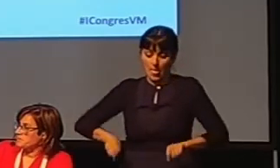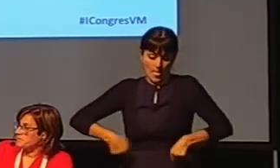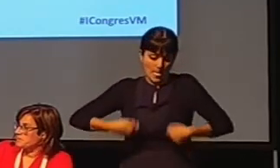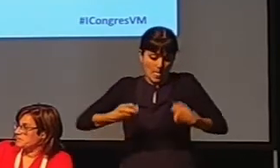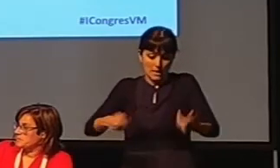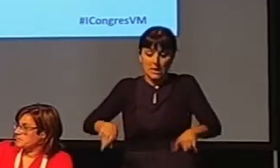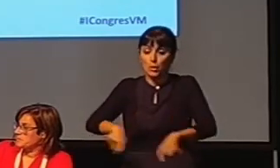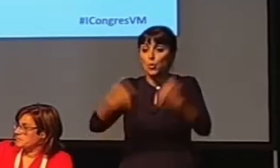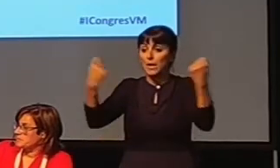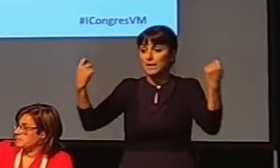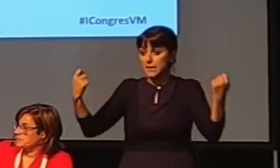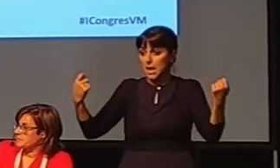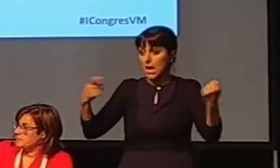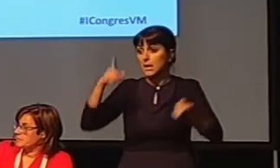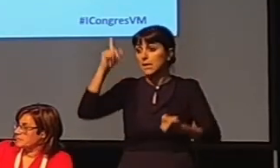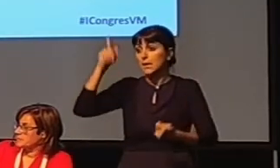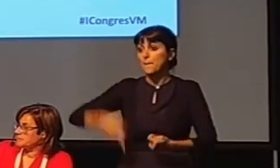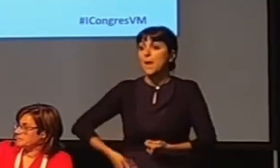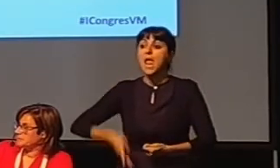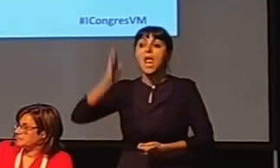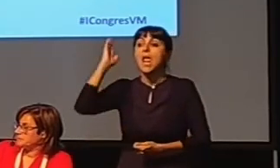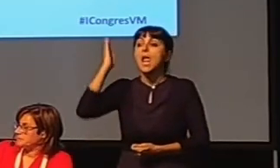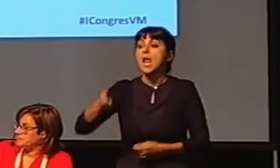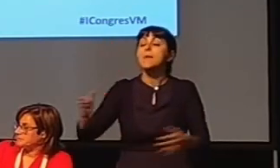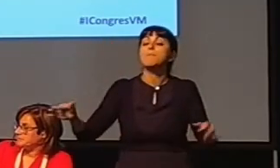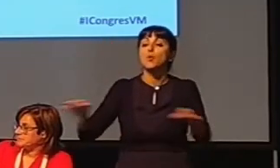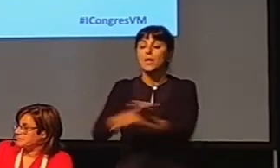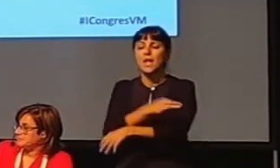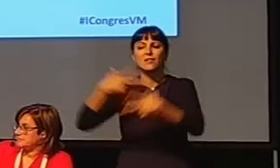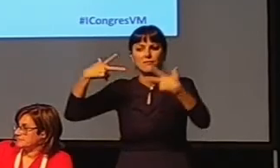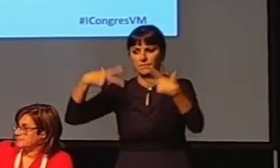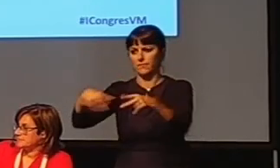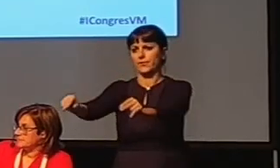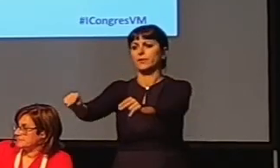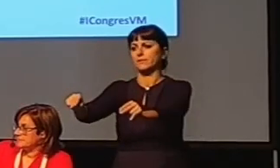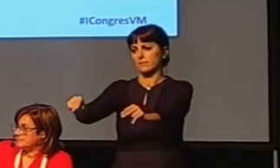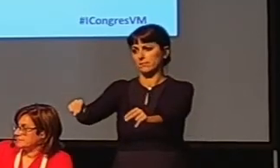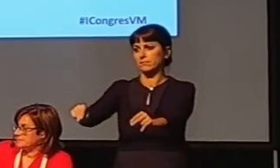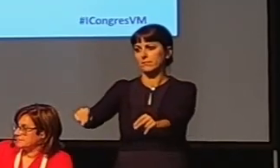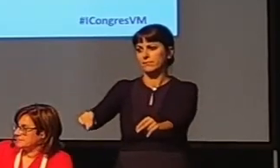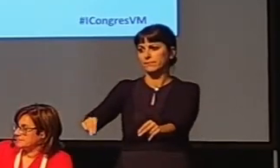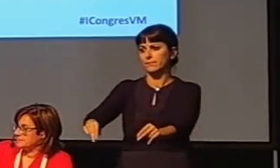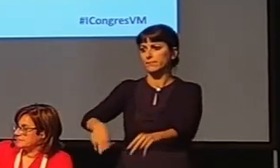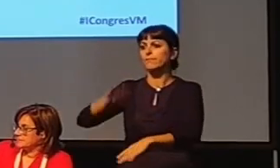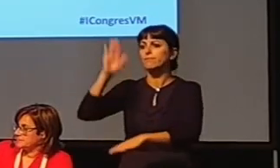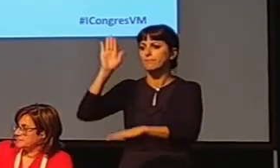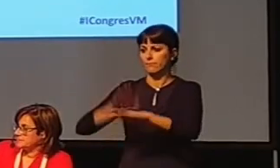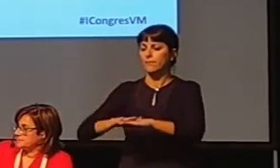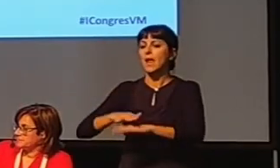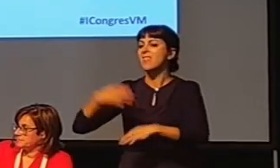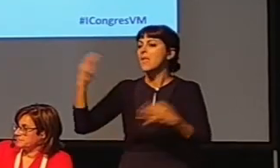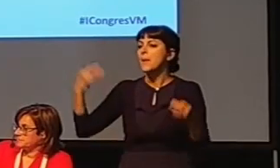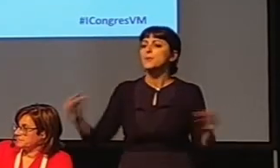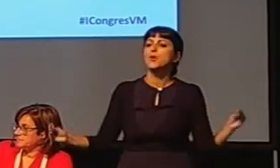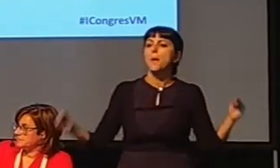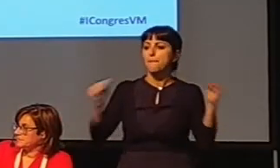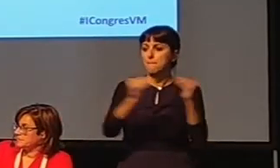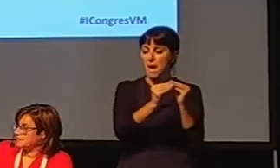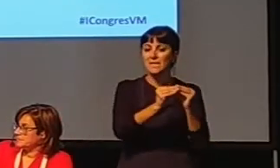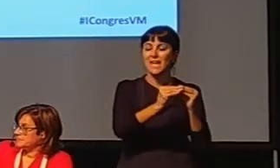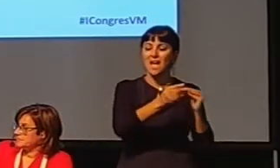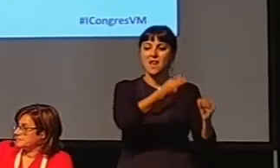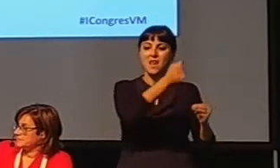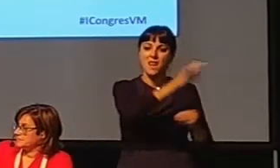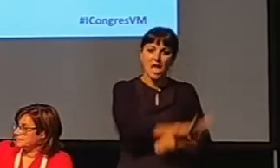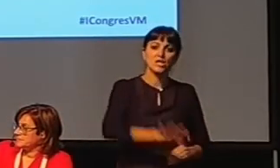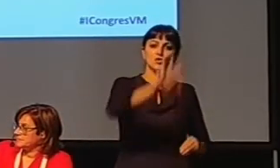Desnaturalitzar i acabar amb la impunitat. I solament podem acabar amb la impunitat si fem un gran pacte, però no un pacte nacional cap enfora,